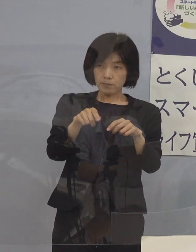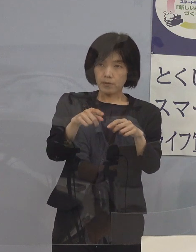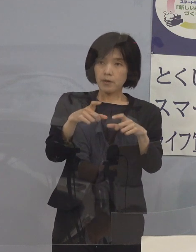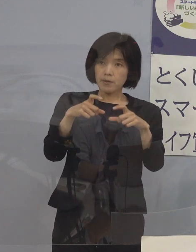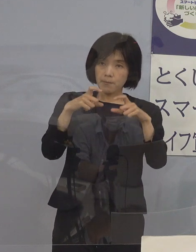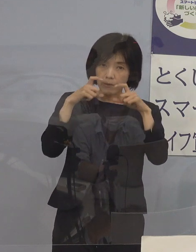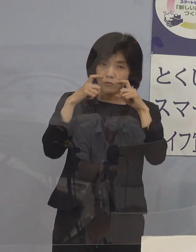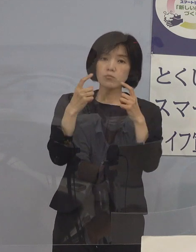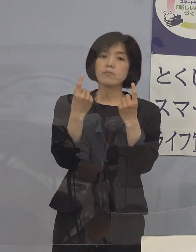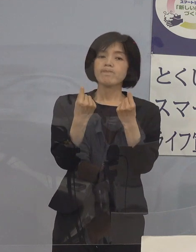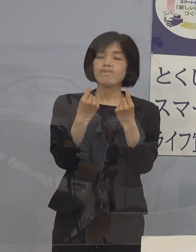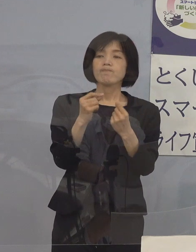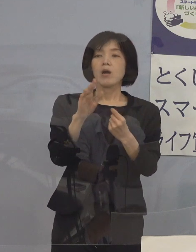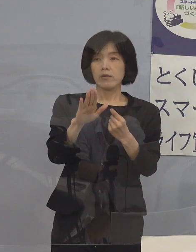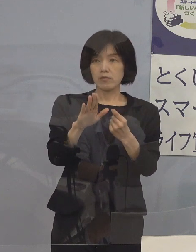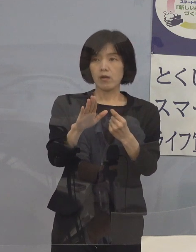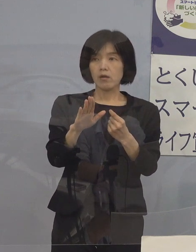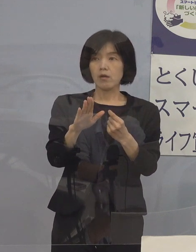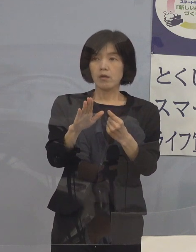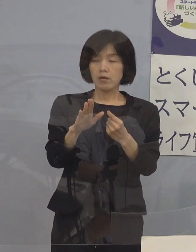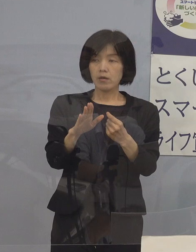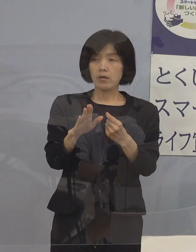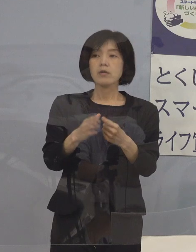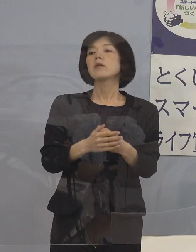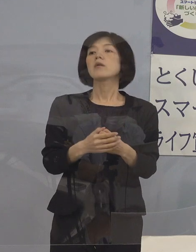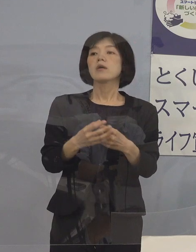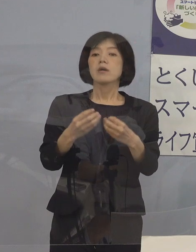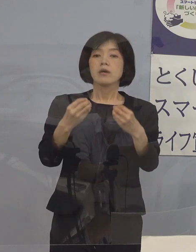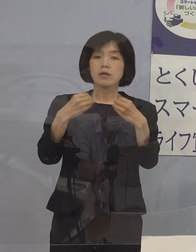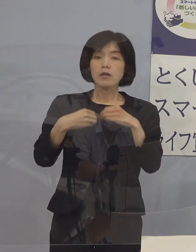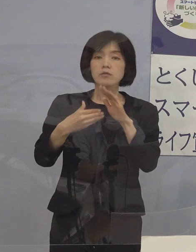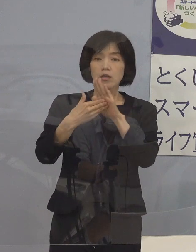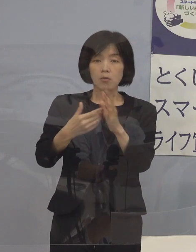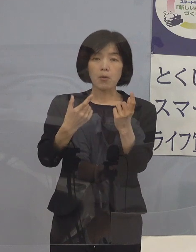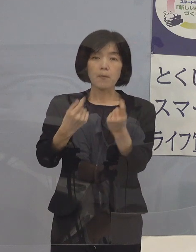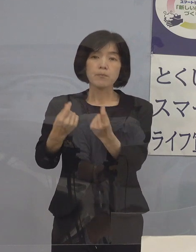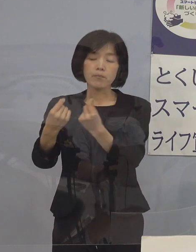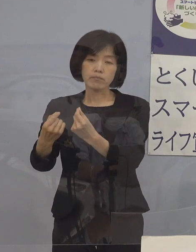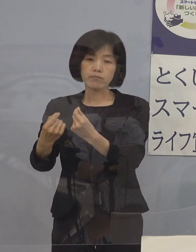まあ、公表とかこういった形を取らないということ です。施設の名前は出さない、 はい、